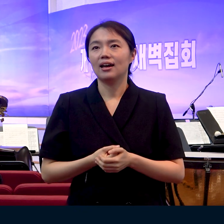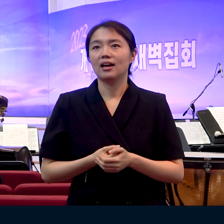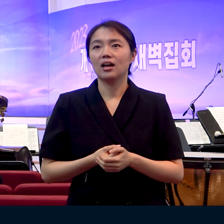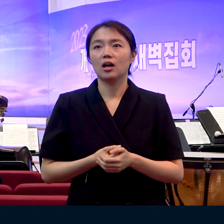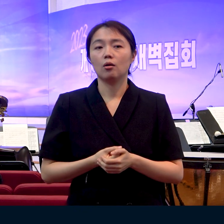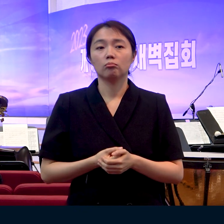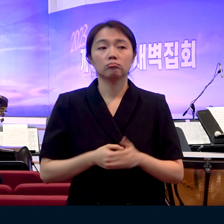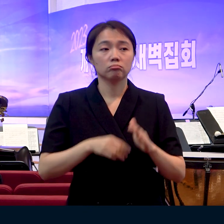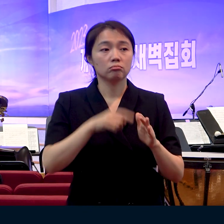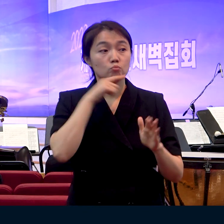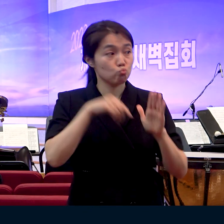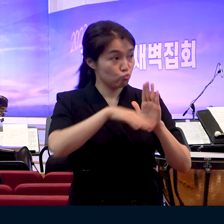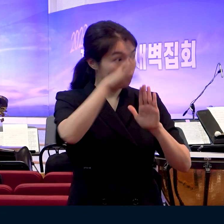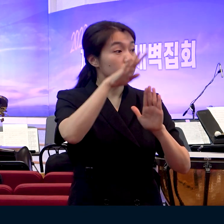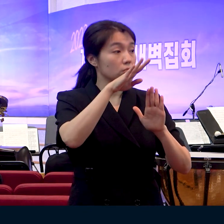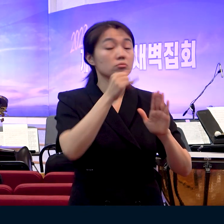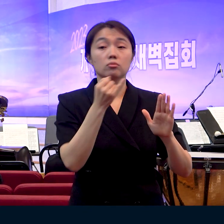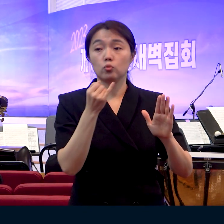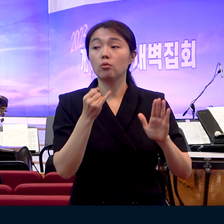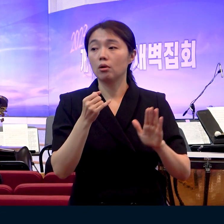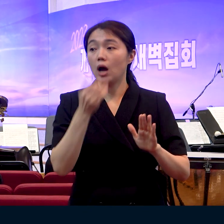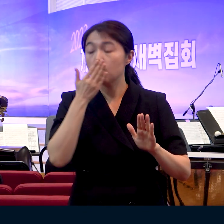심지어 북한도 열려 있어요.